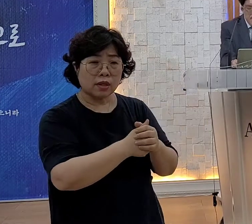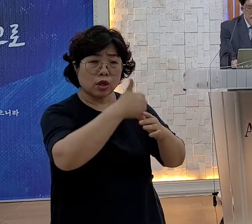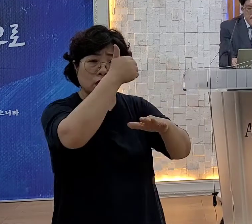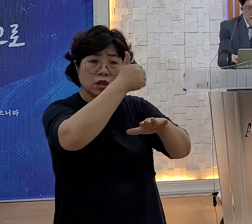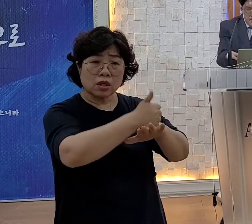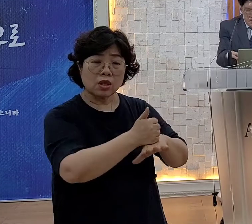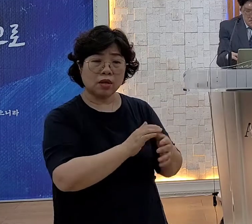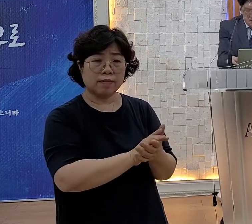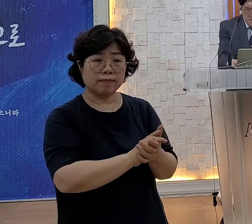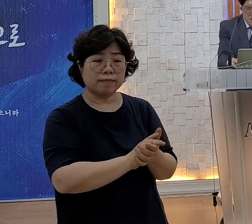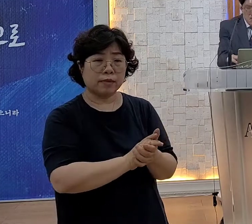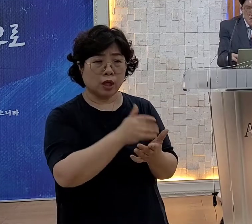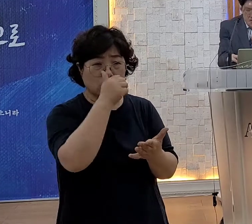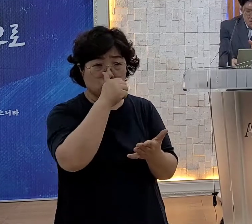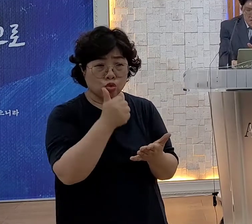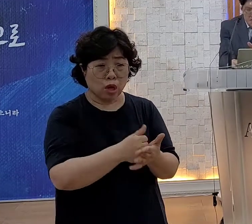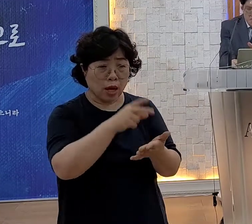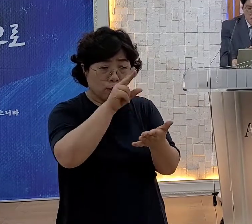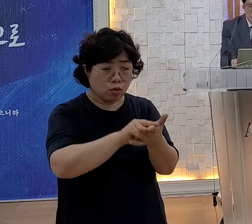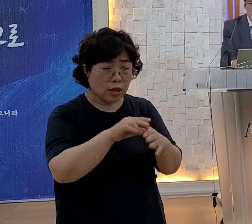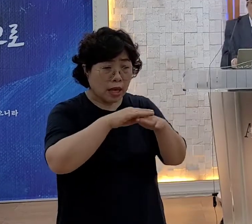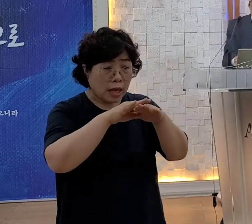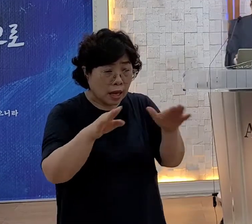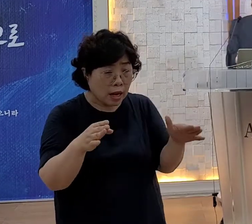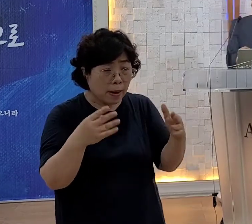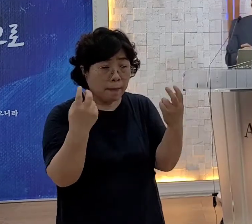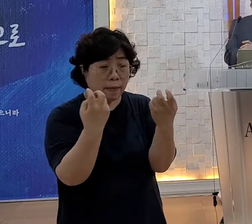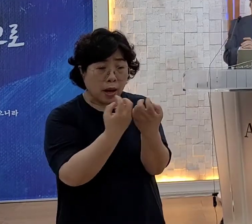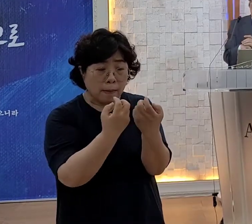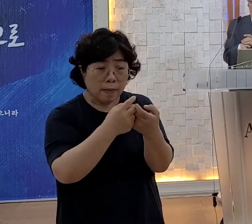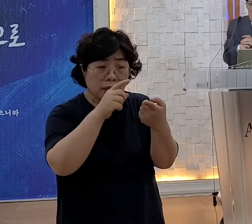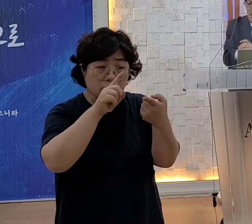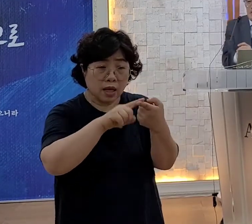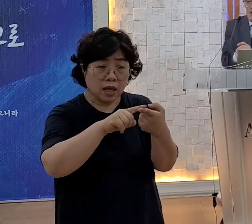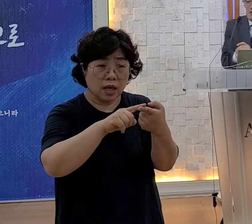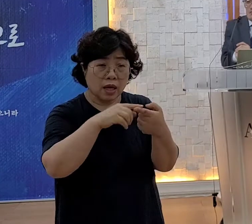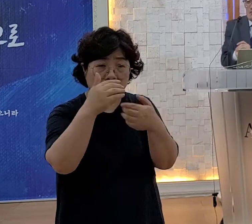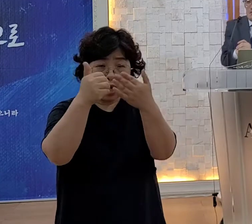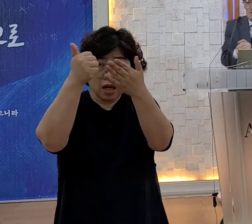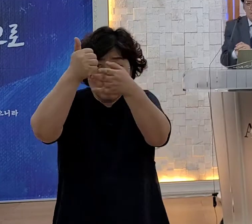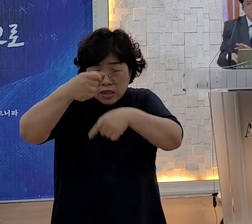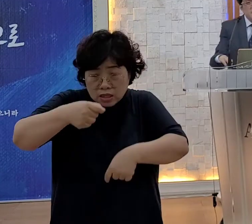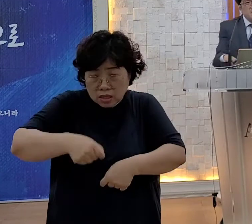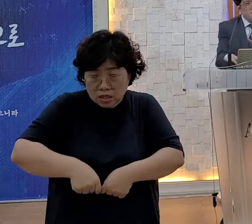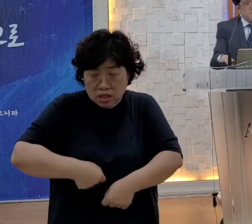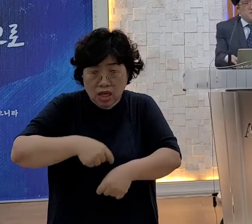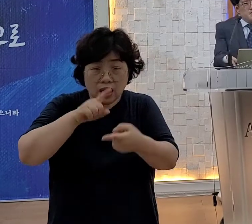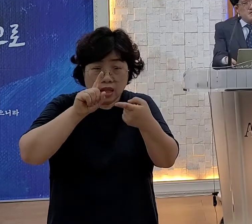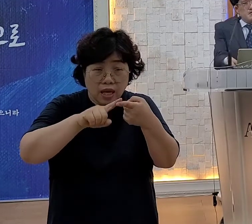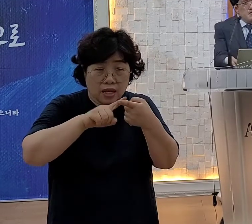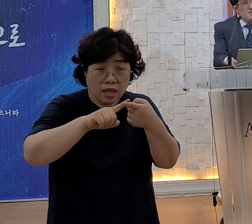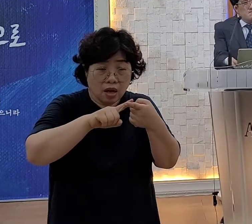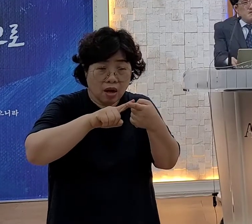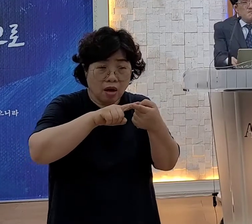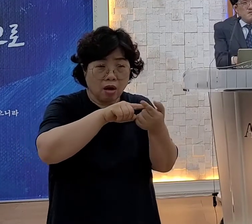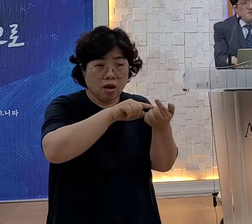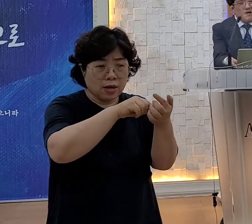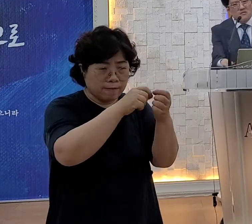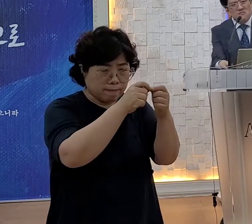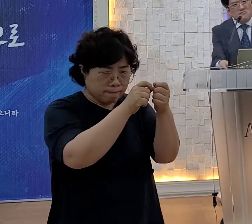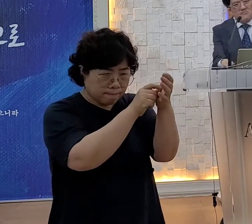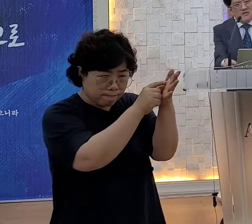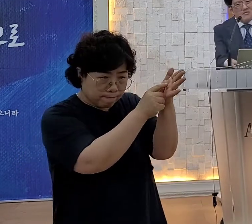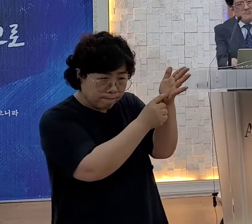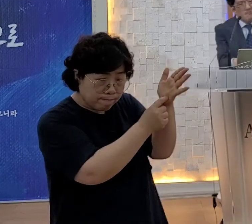드디어 이 죄 문제를 해결할 수 있는 하나님의 의에 대하여 조금씩 이제 우리에게